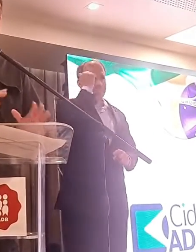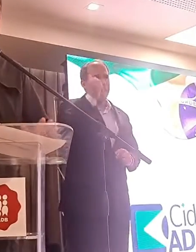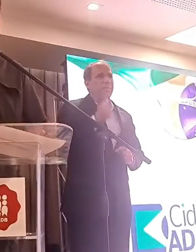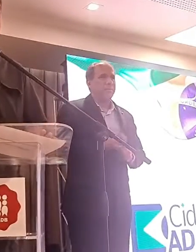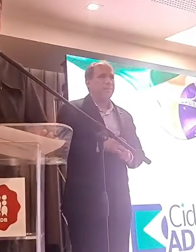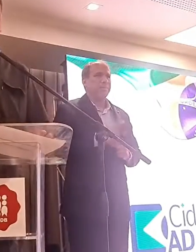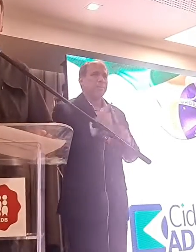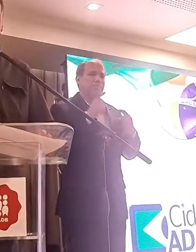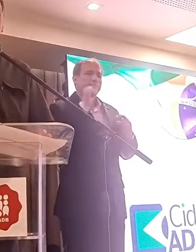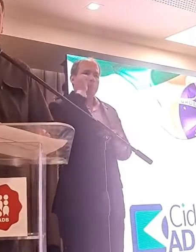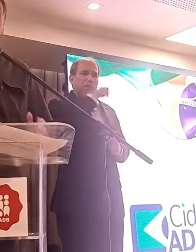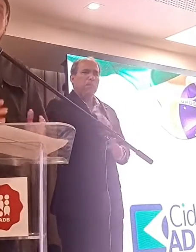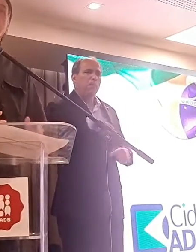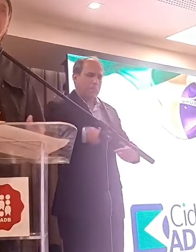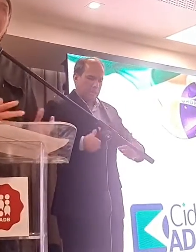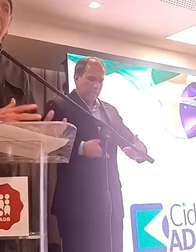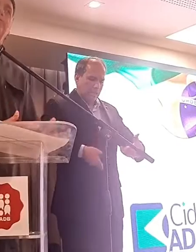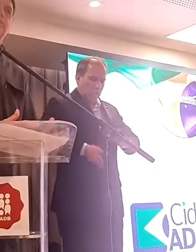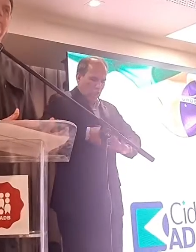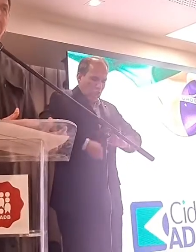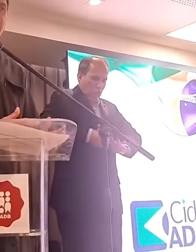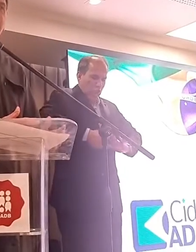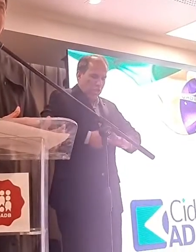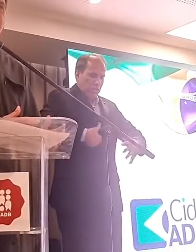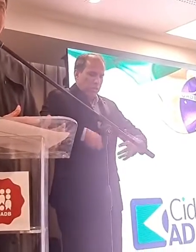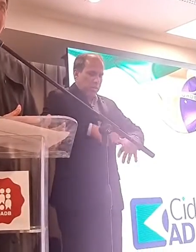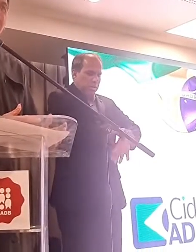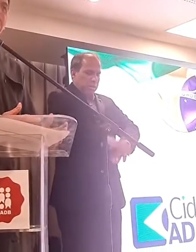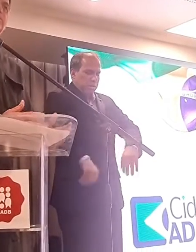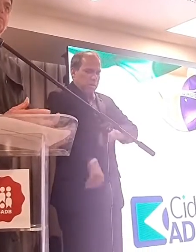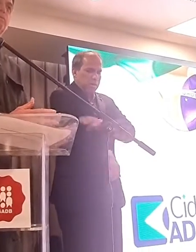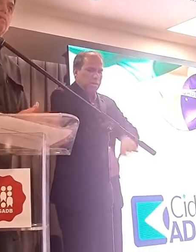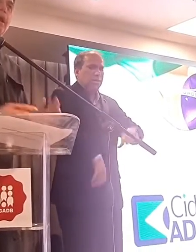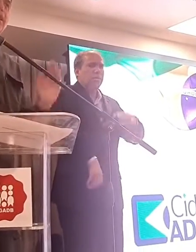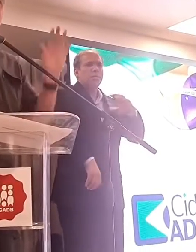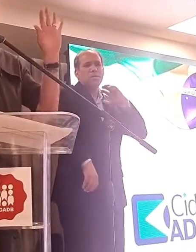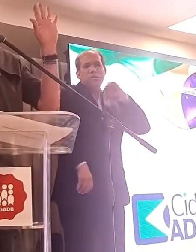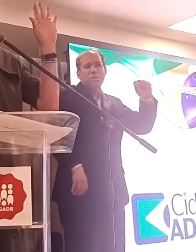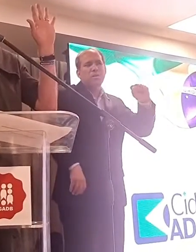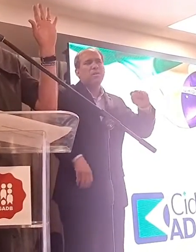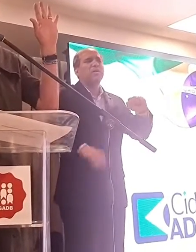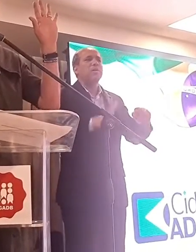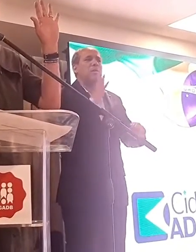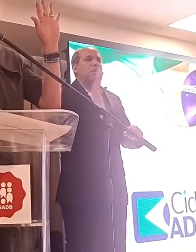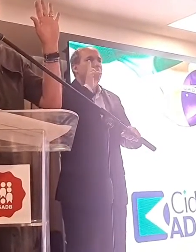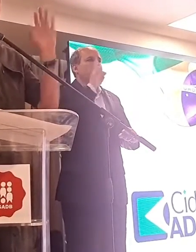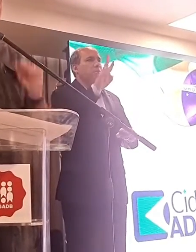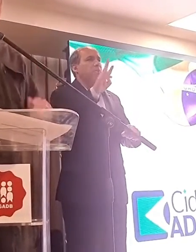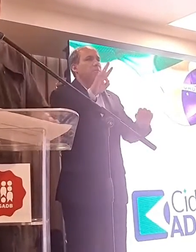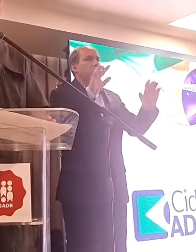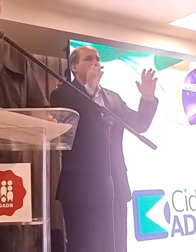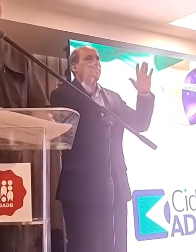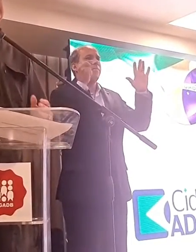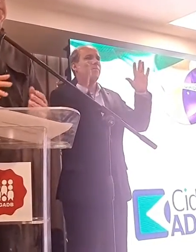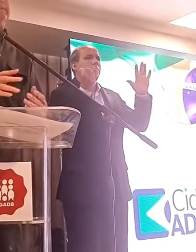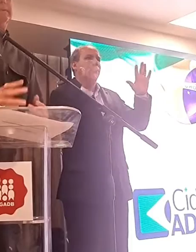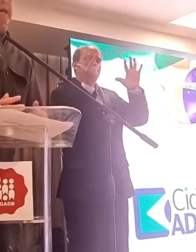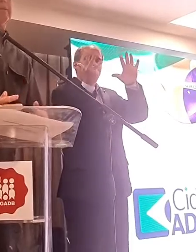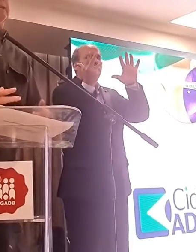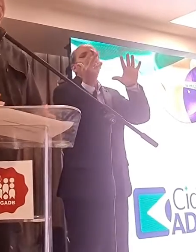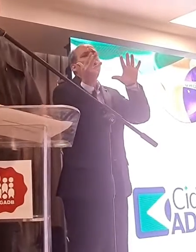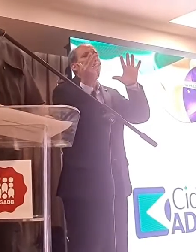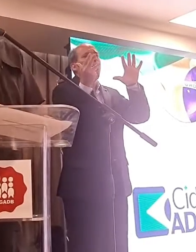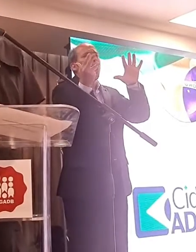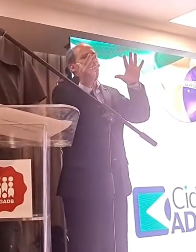né, da violência que é. Quem já viu um filme de um cara aí defendendo o aborto